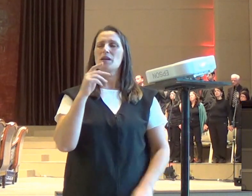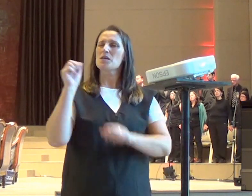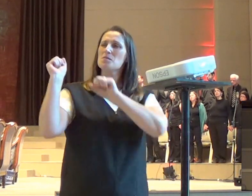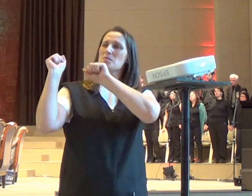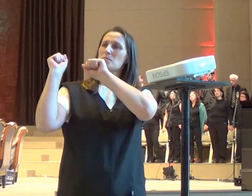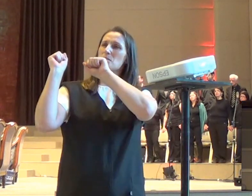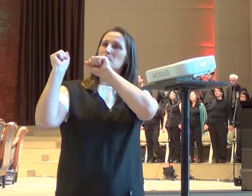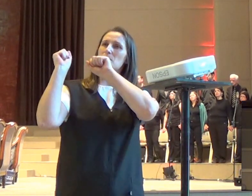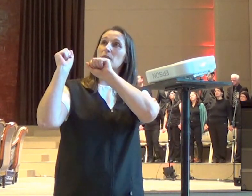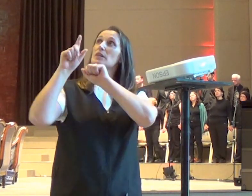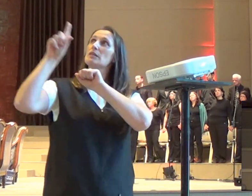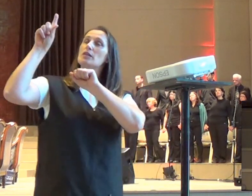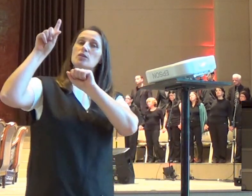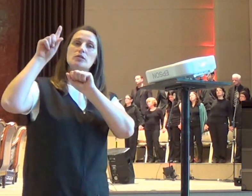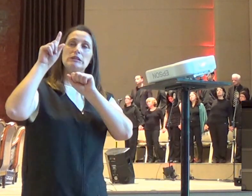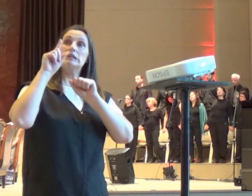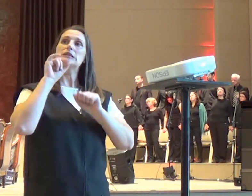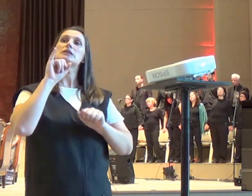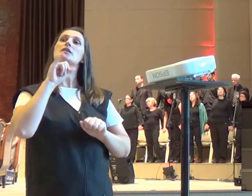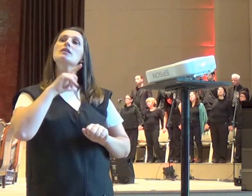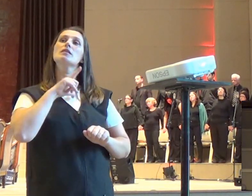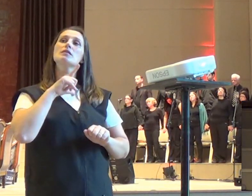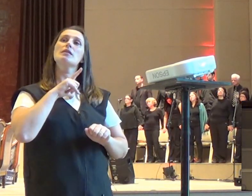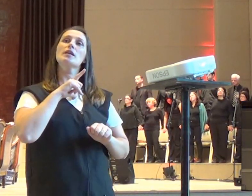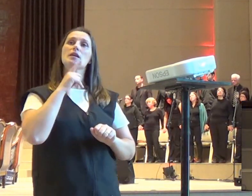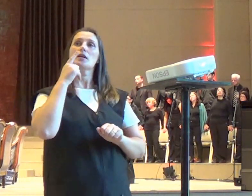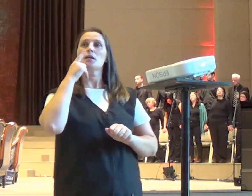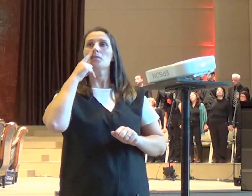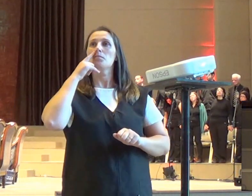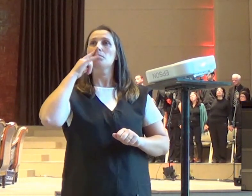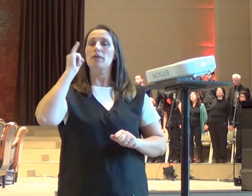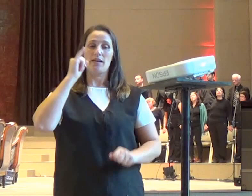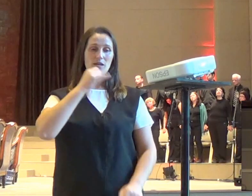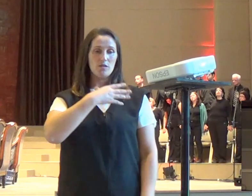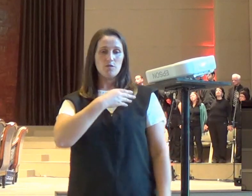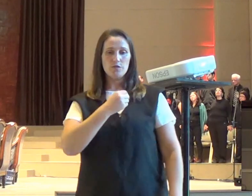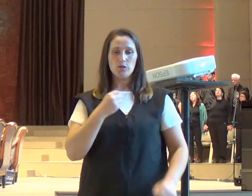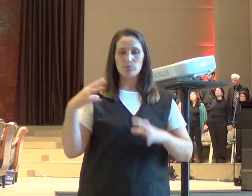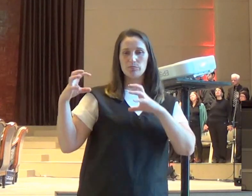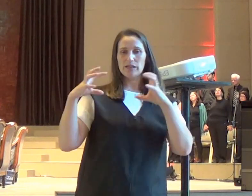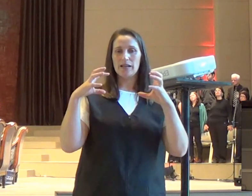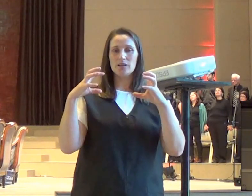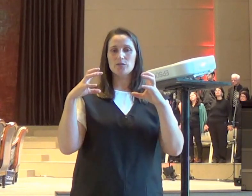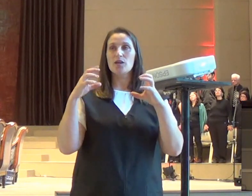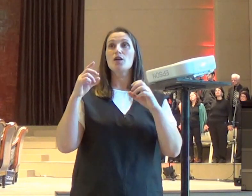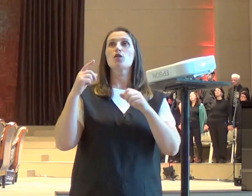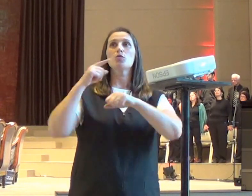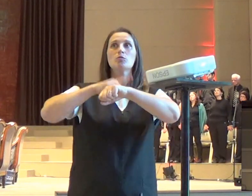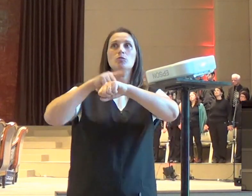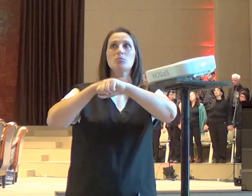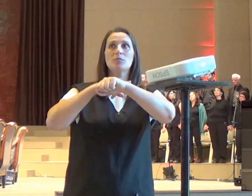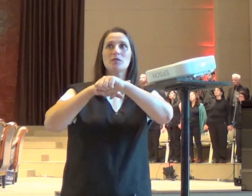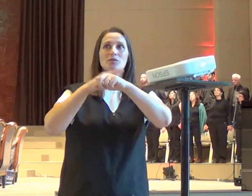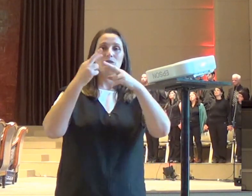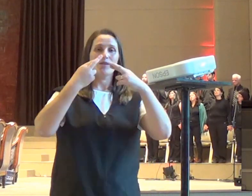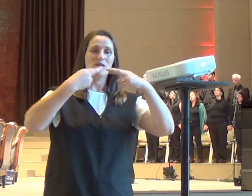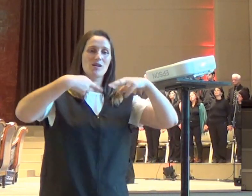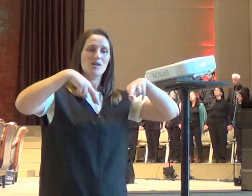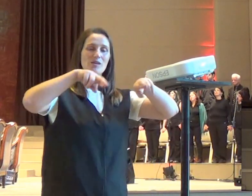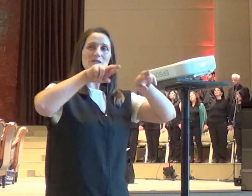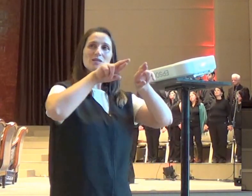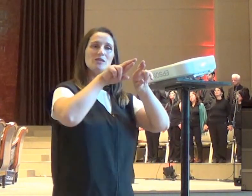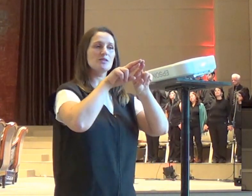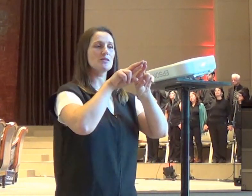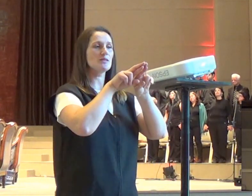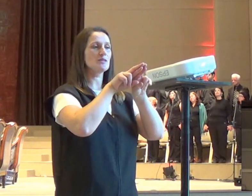reconciliação entre pais e filhos e filhos com pais nessa reconciliação